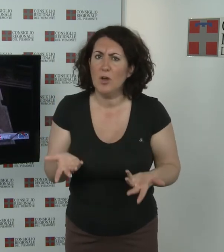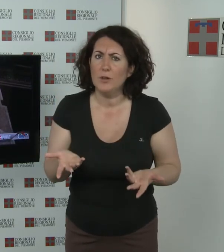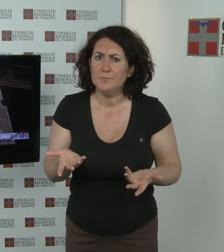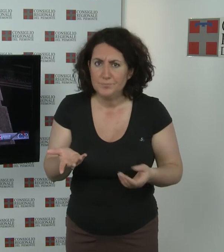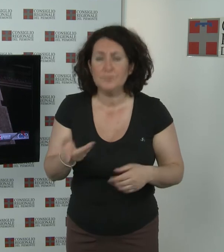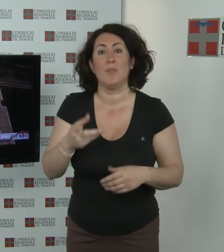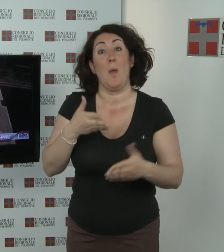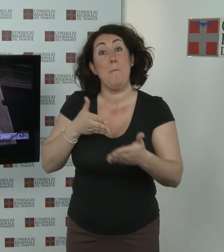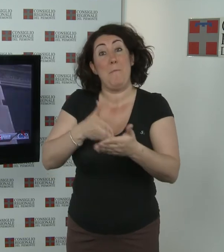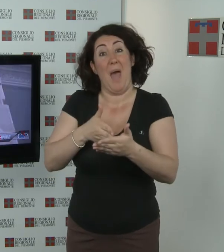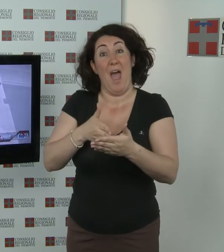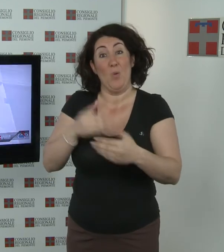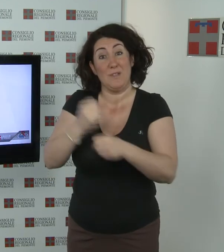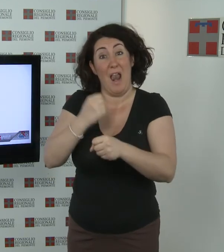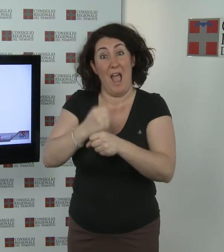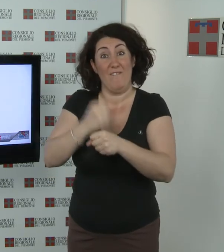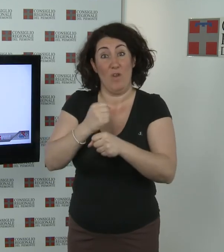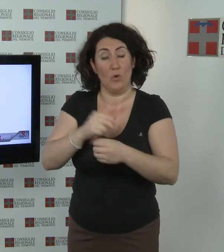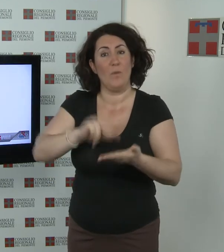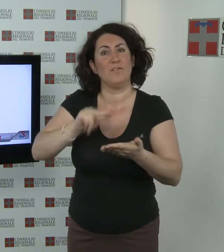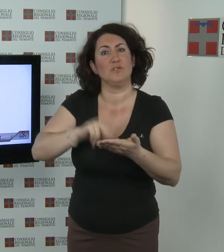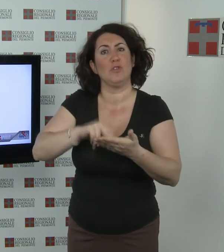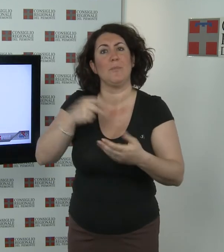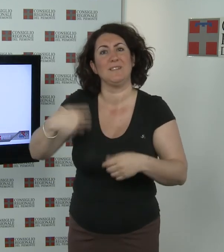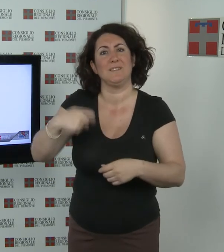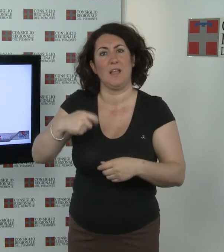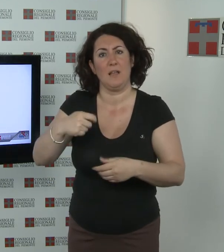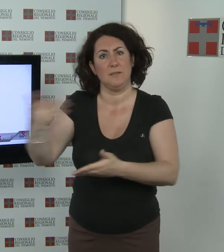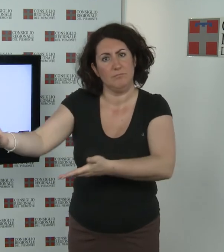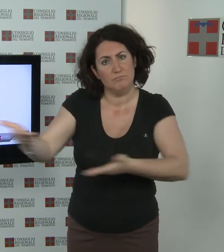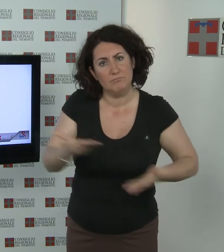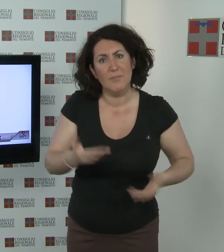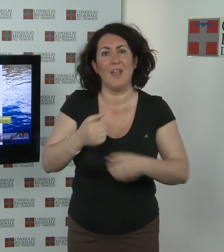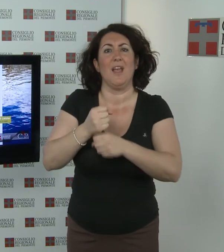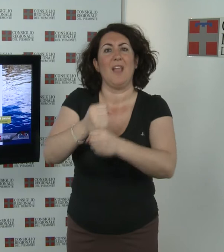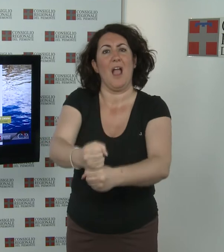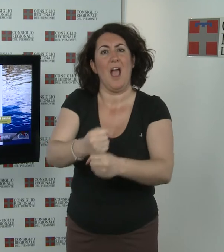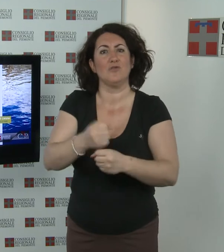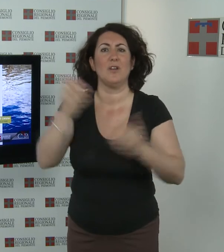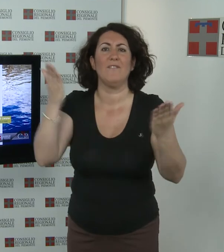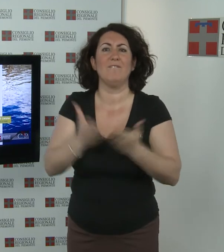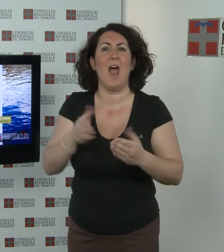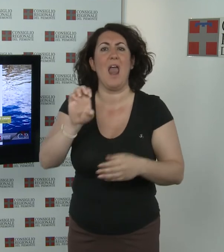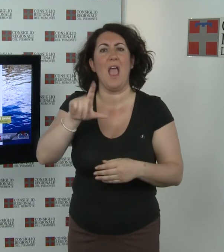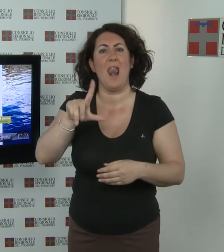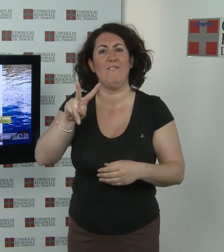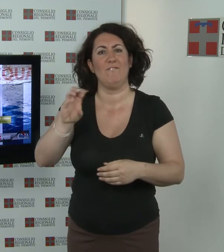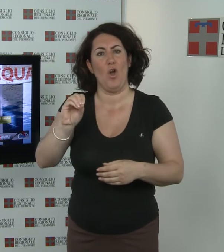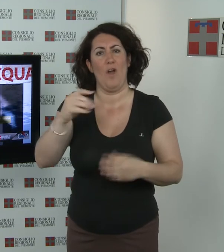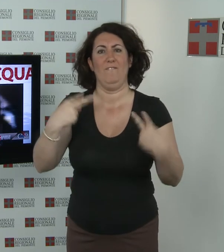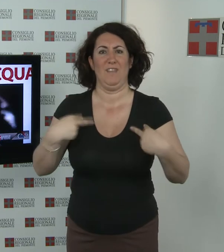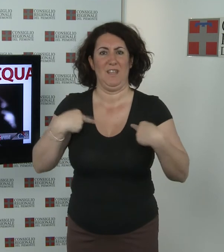lavori d'aula, l'ufficio di presidenza ha ricevuto una delegazione dell'associazione Valle Elvo Viva che ha illustrato e presentato